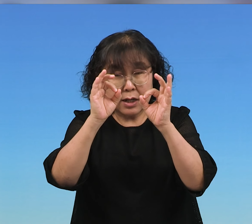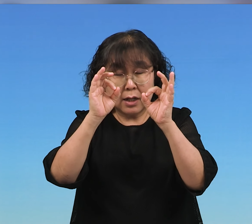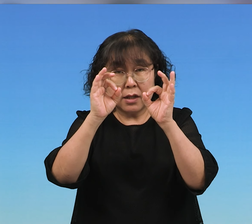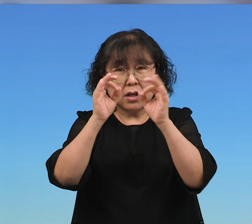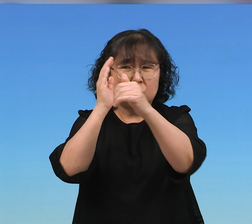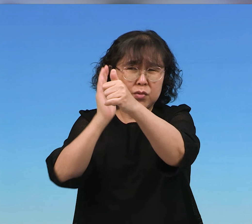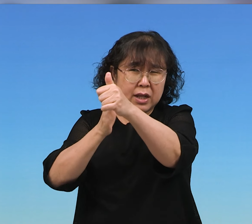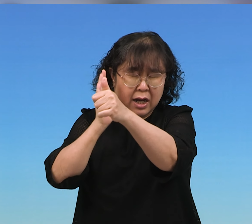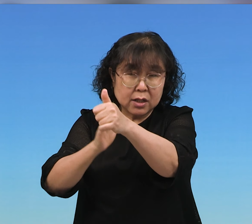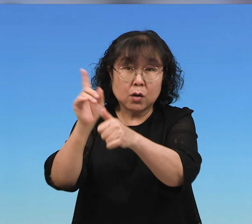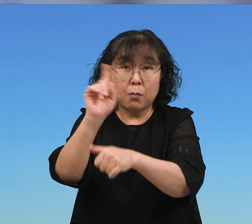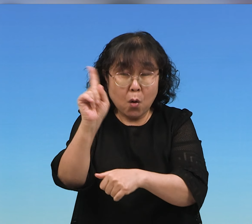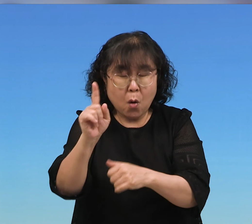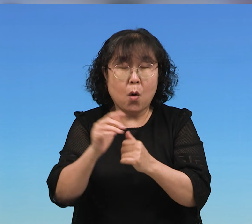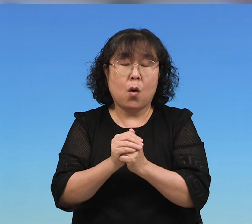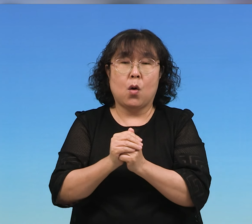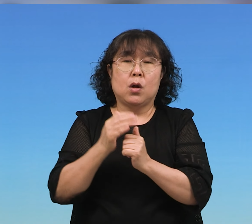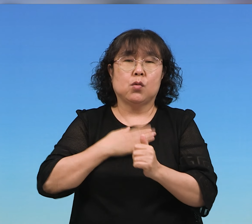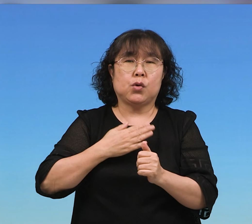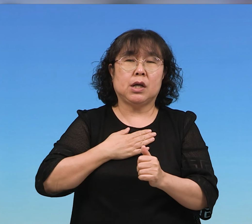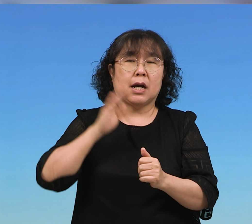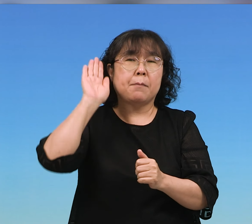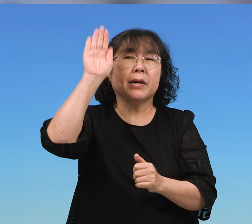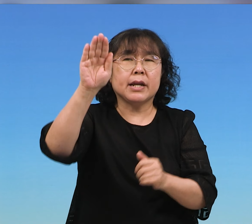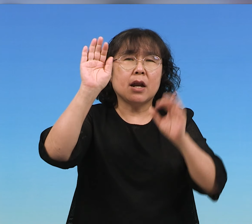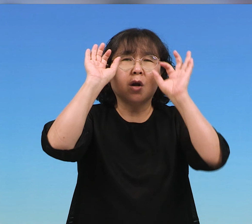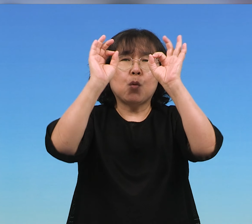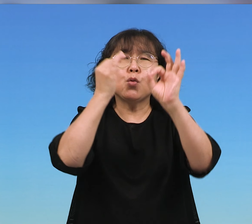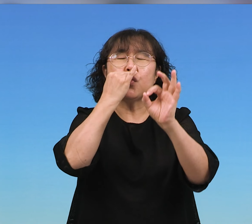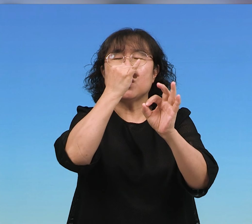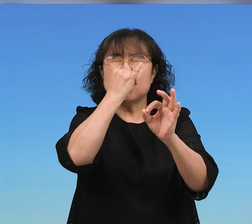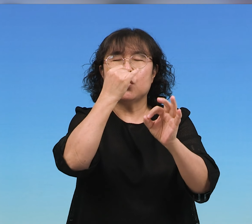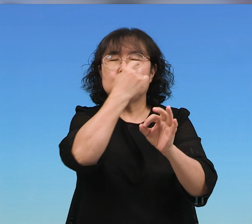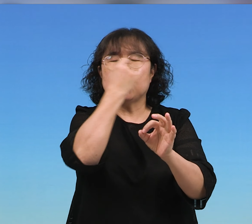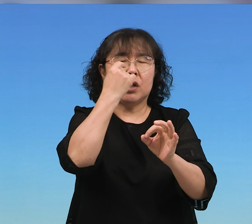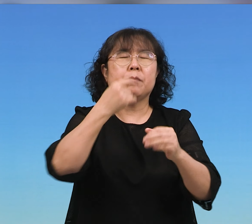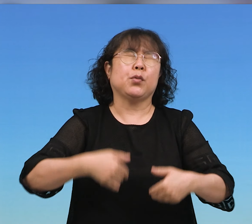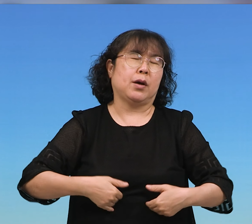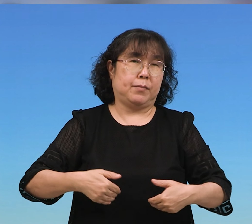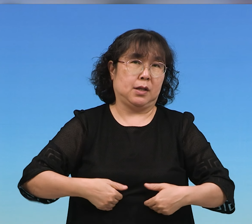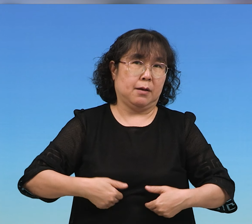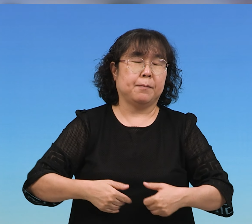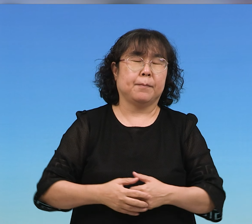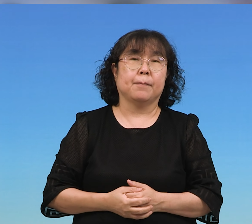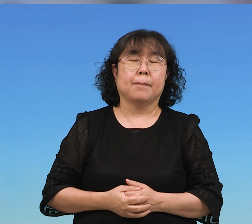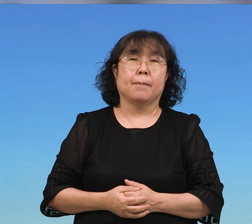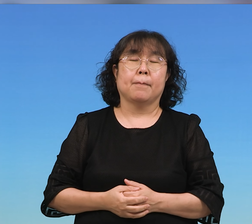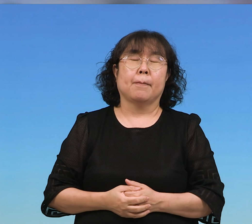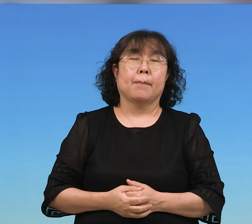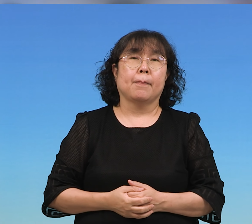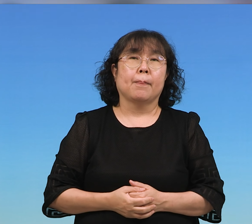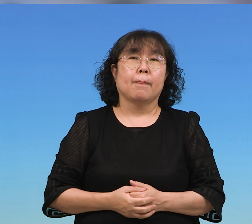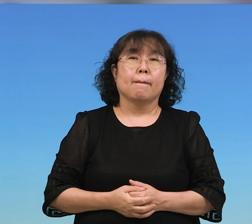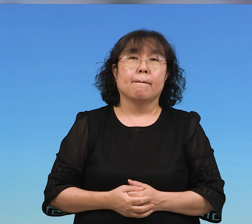영적인 안목이에요. 안목을 가지고 자녀들을 기를 때 그 아이들이 혼란이 없을 줄로 저는 믿습니다.